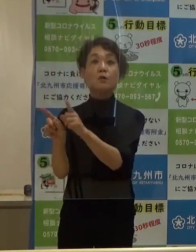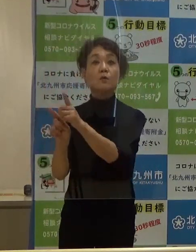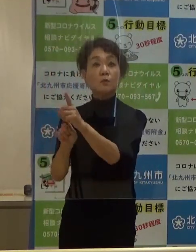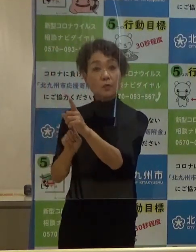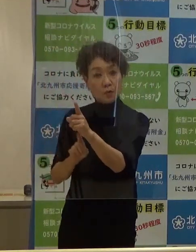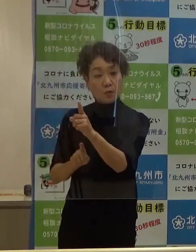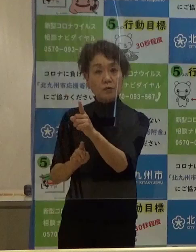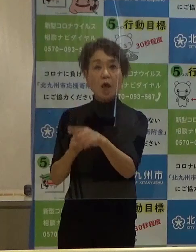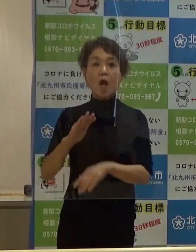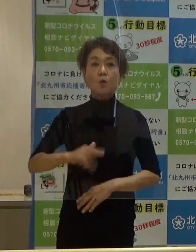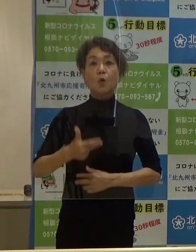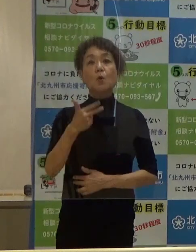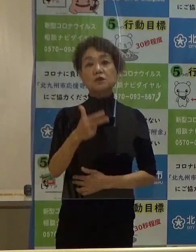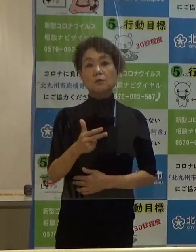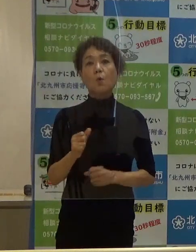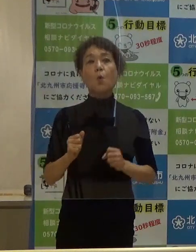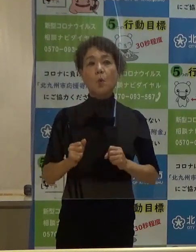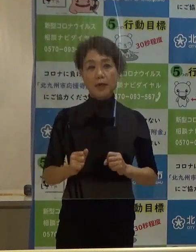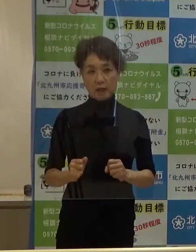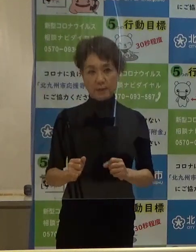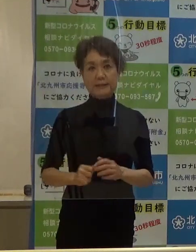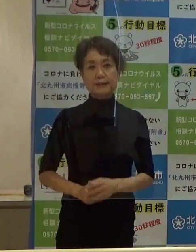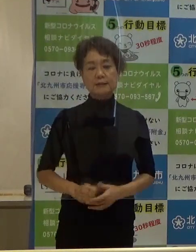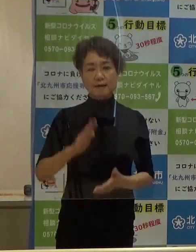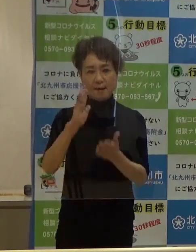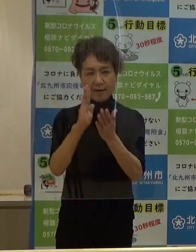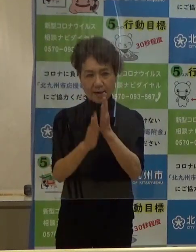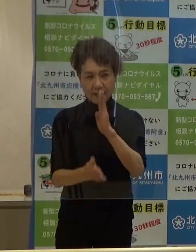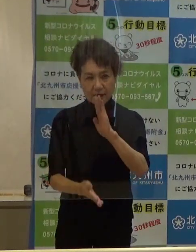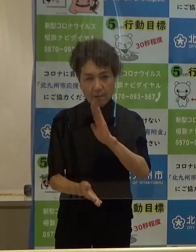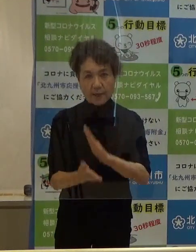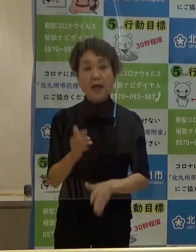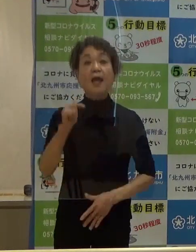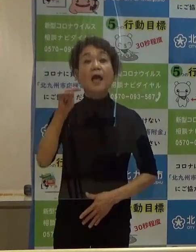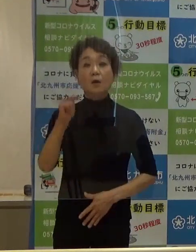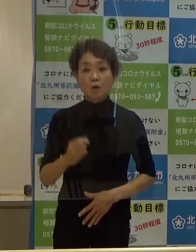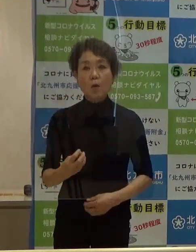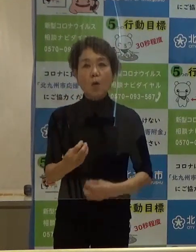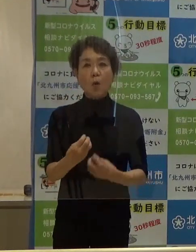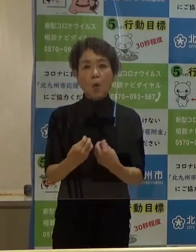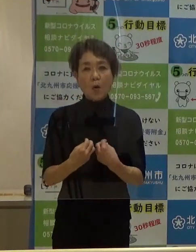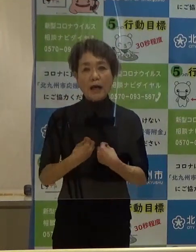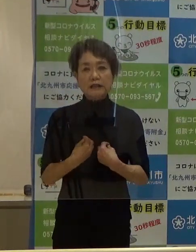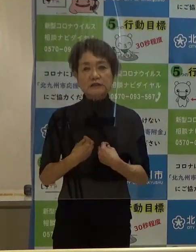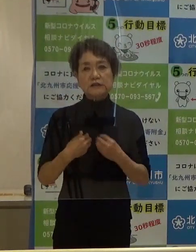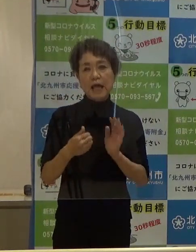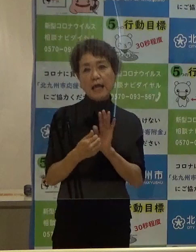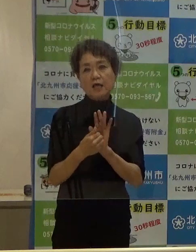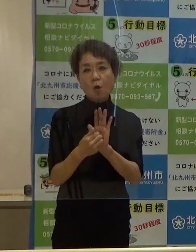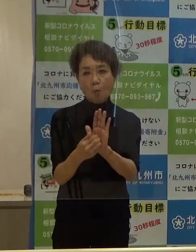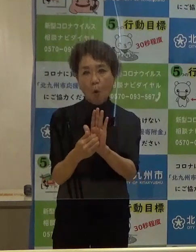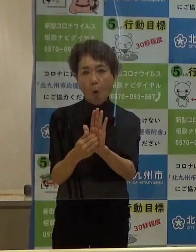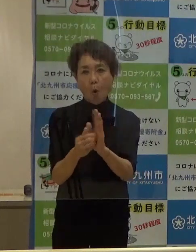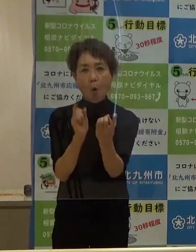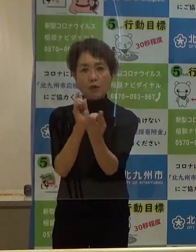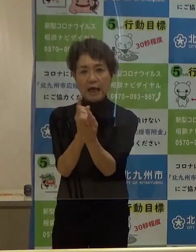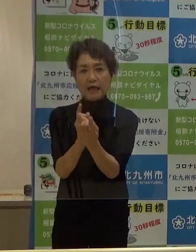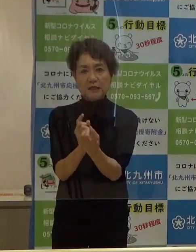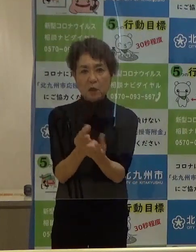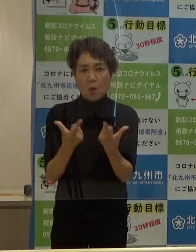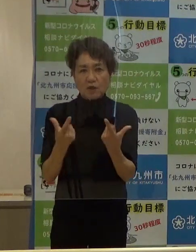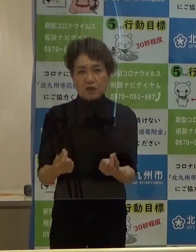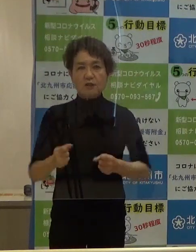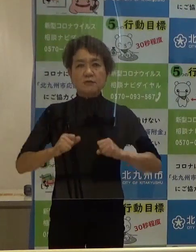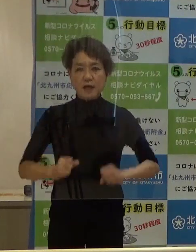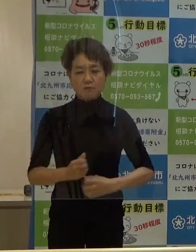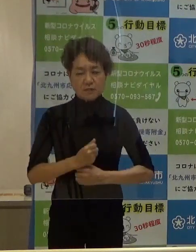動いていくわけでありますけれども、改めて、この感染、予防対策を徹底すると、緊